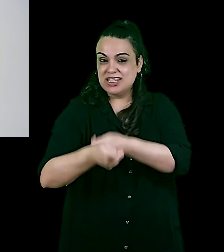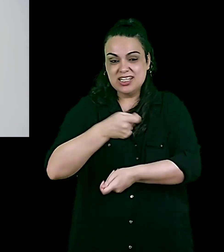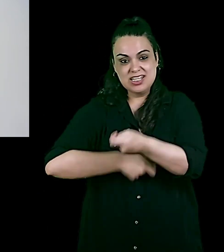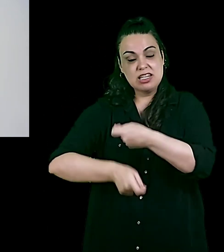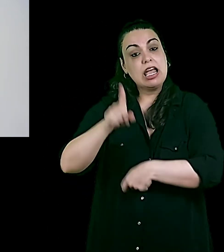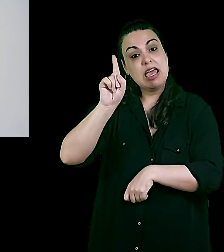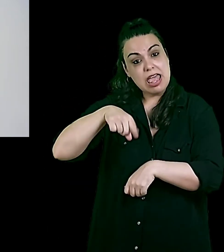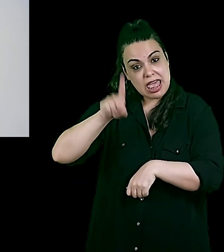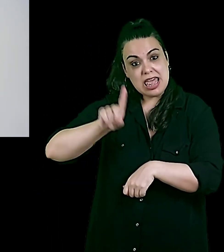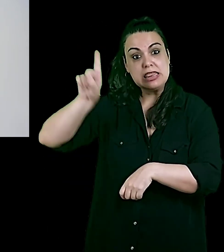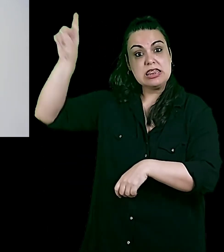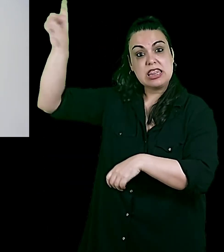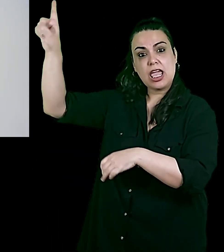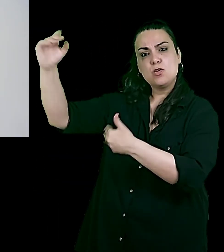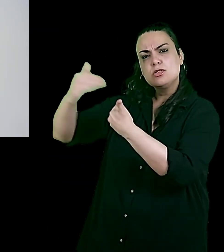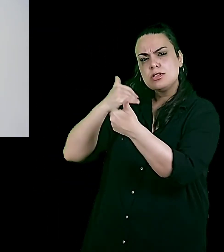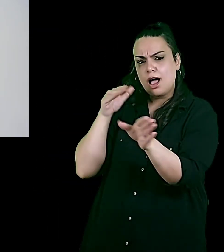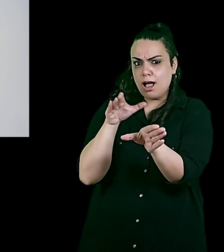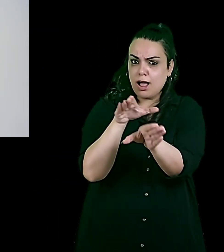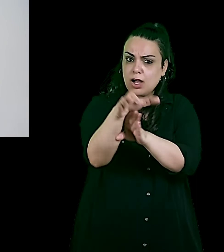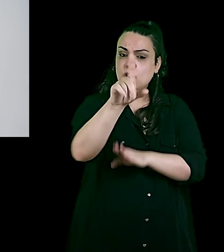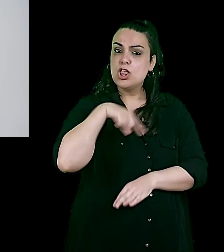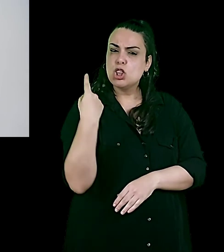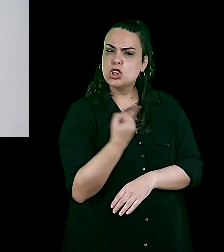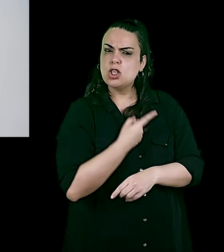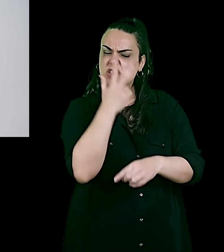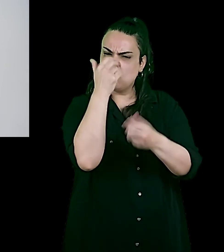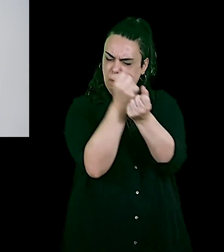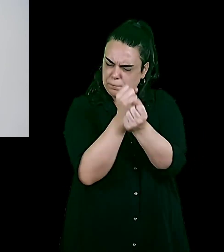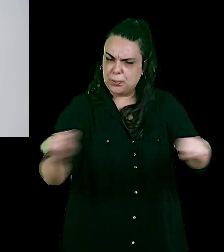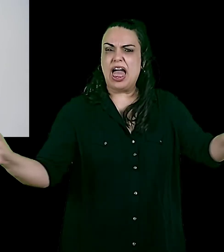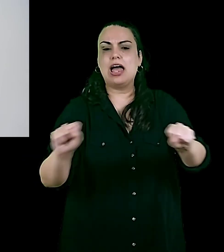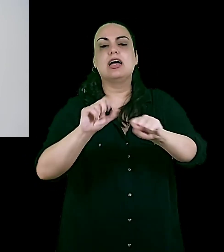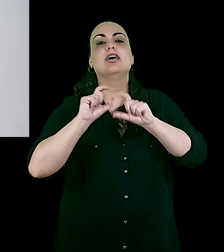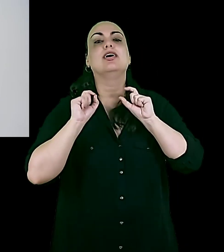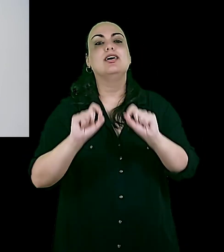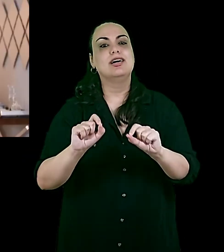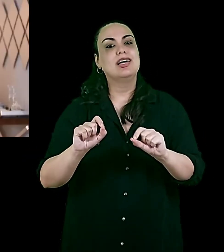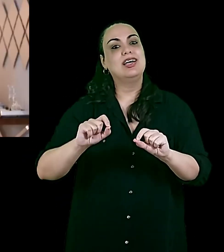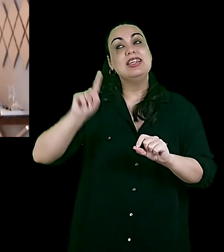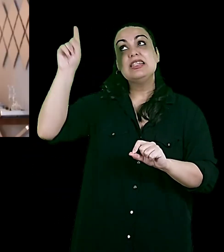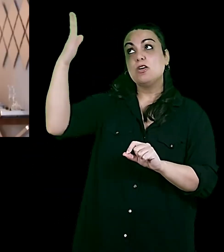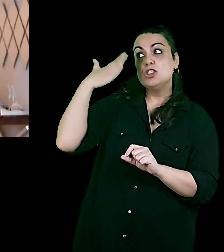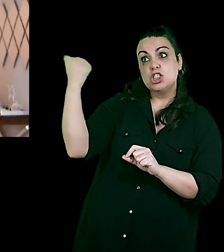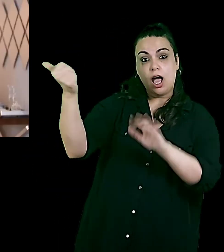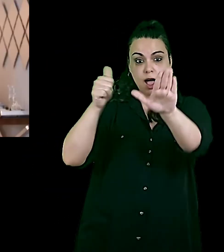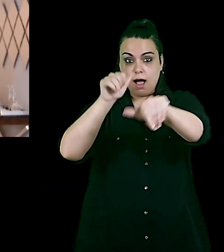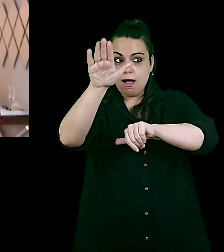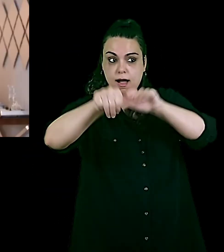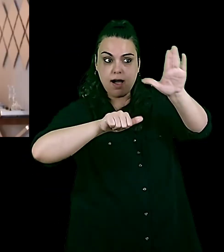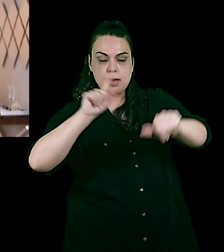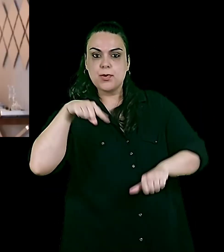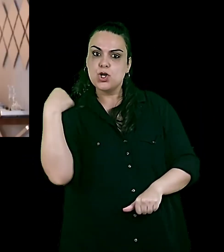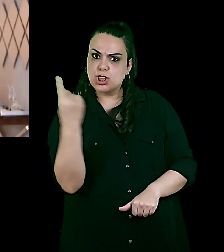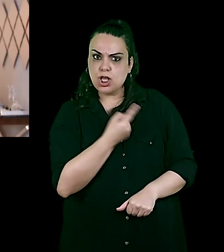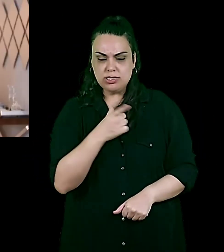essa é a orientação de Deus para que a gente possa destravar nesse segundo passo a nossa chamada. Ir com